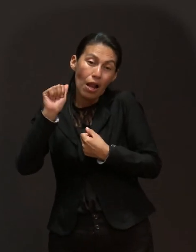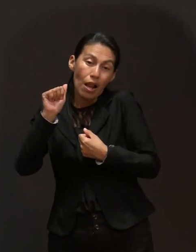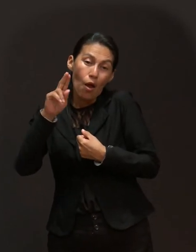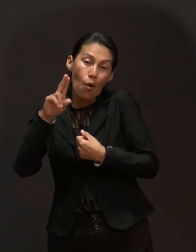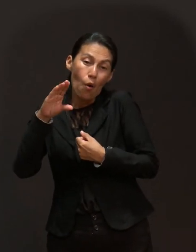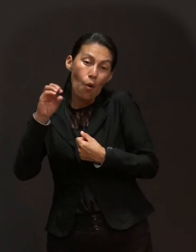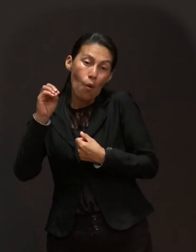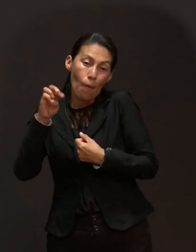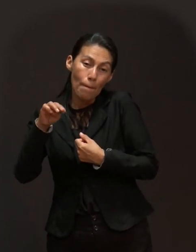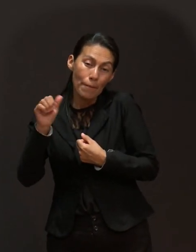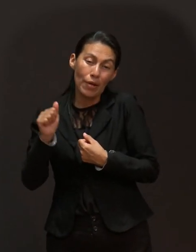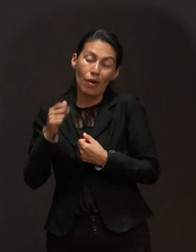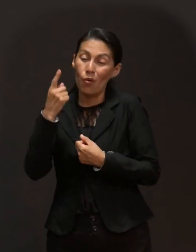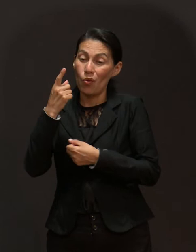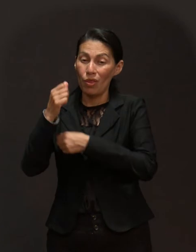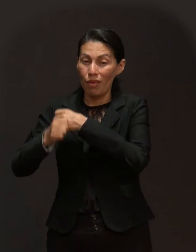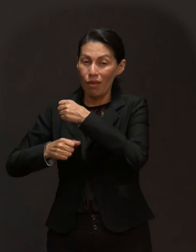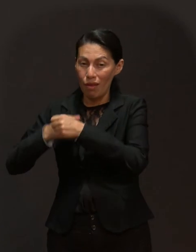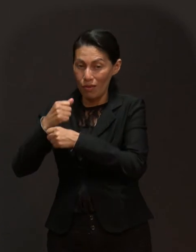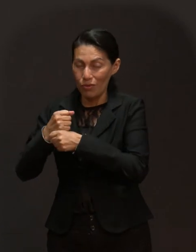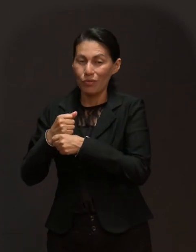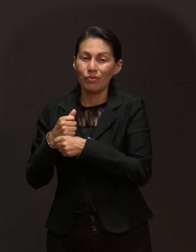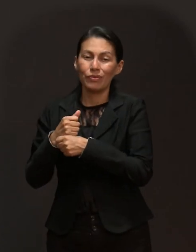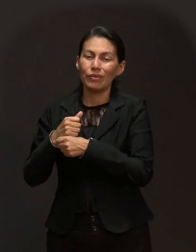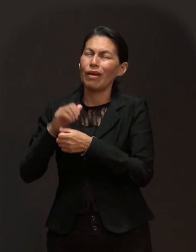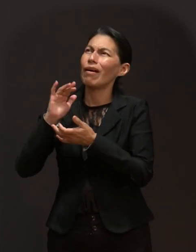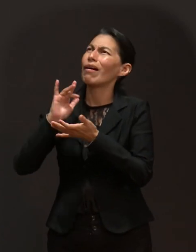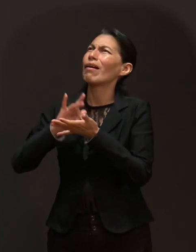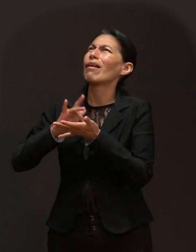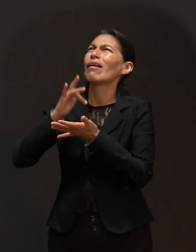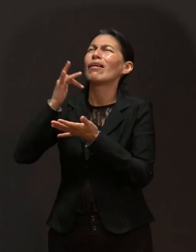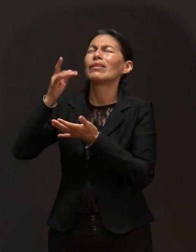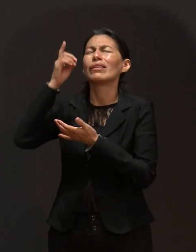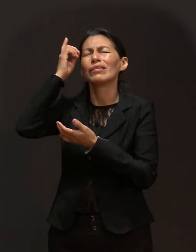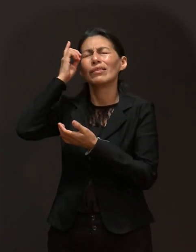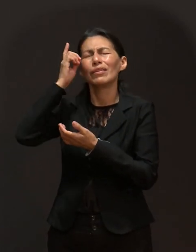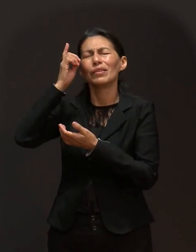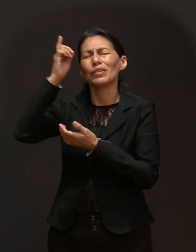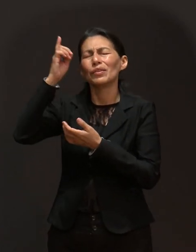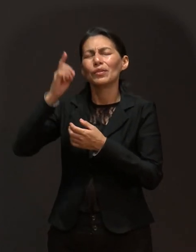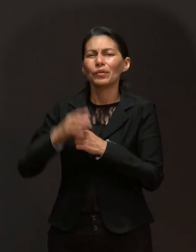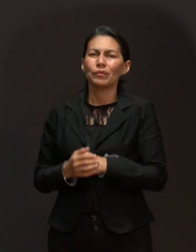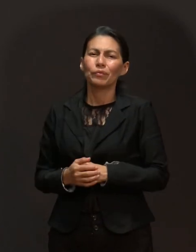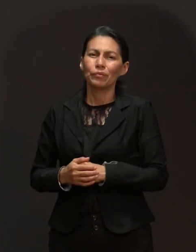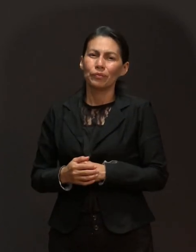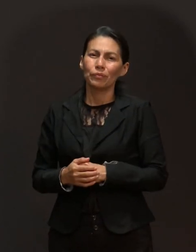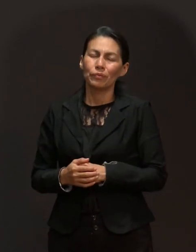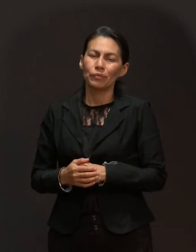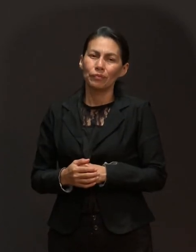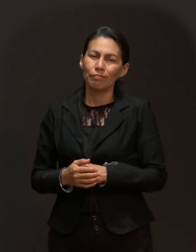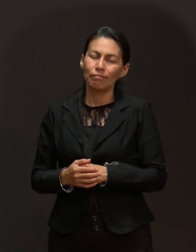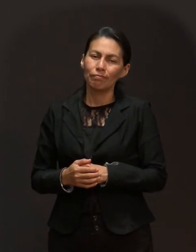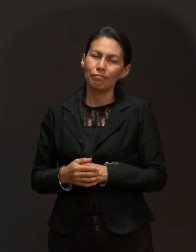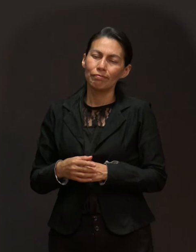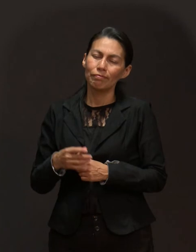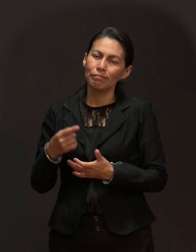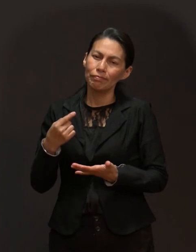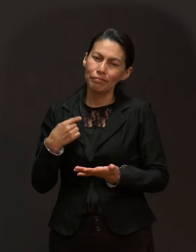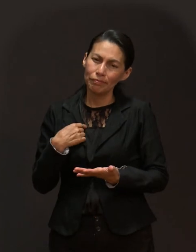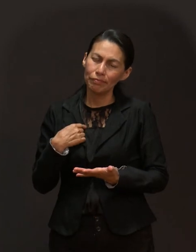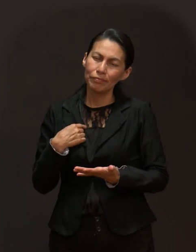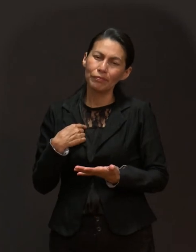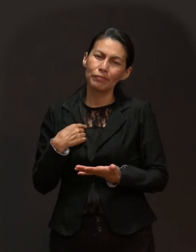haciendo en glaucoma es un año gracias a Dios pues puedo decir que que estoy llegando a esto